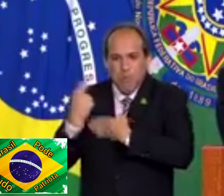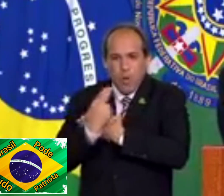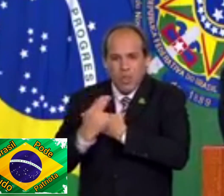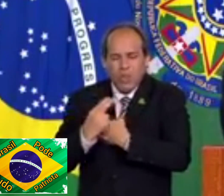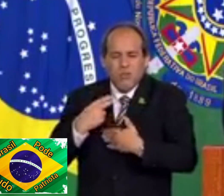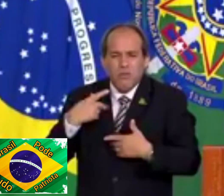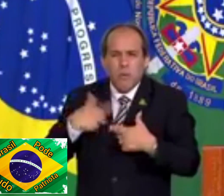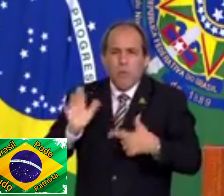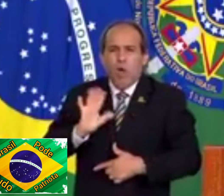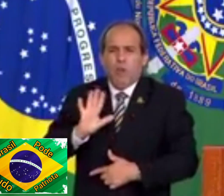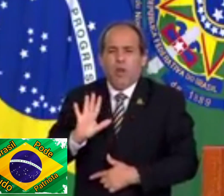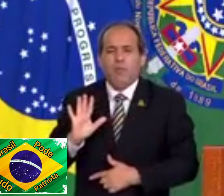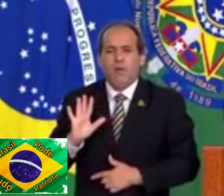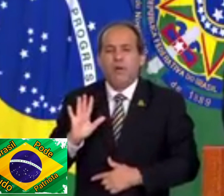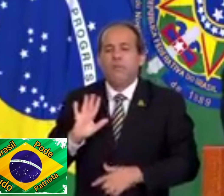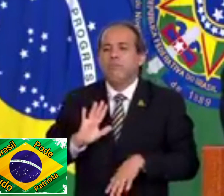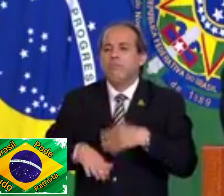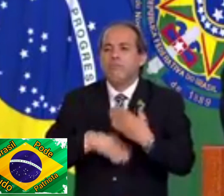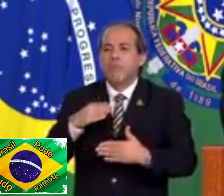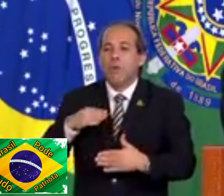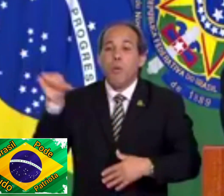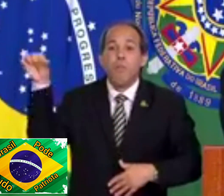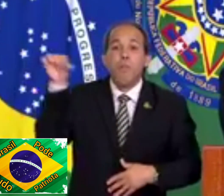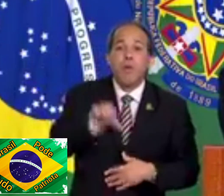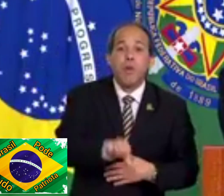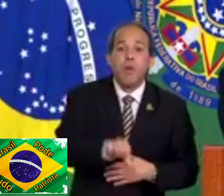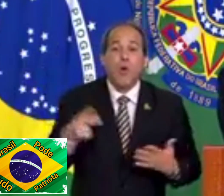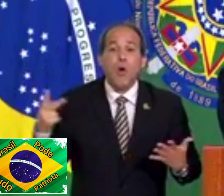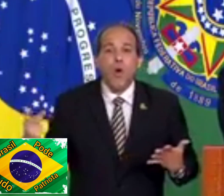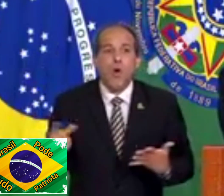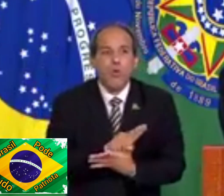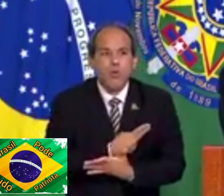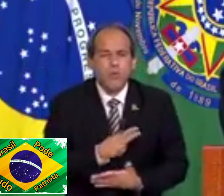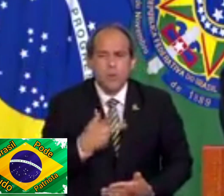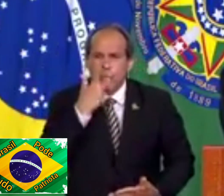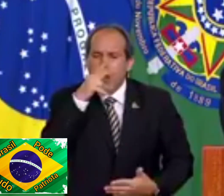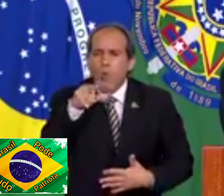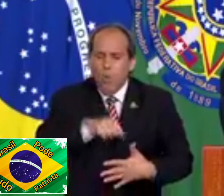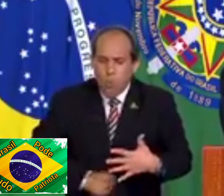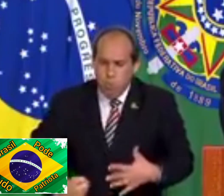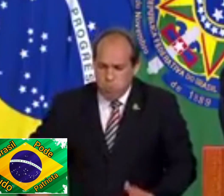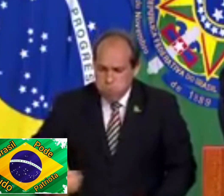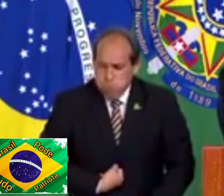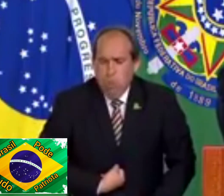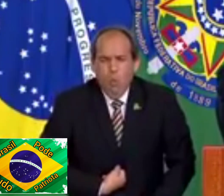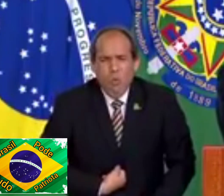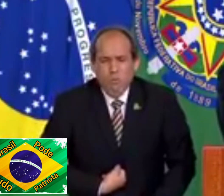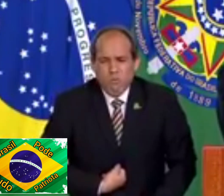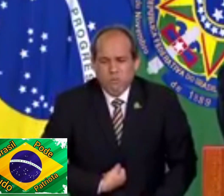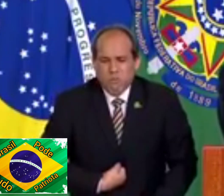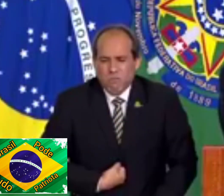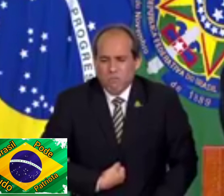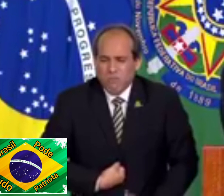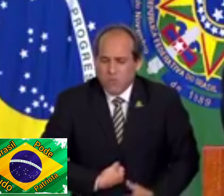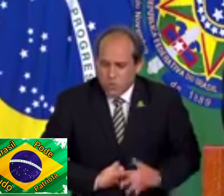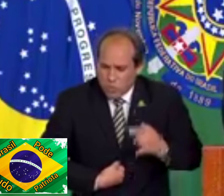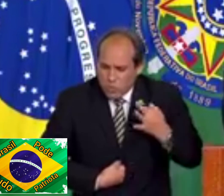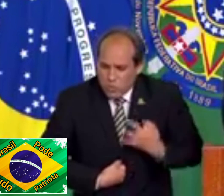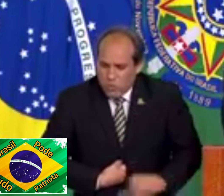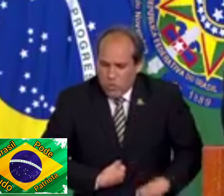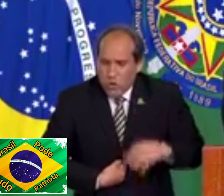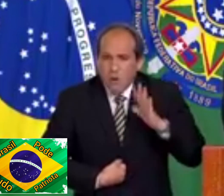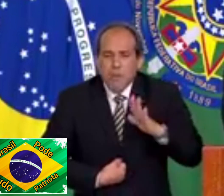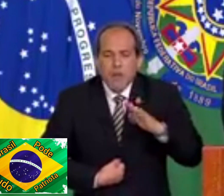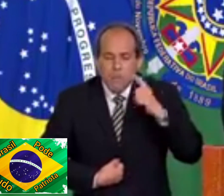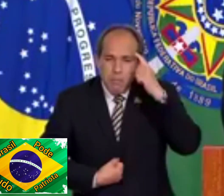O pior aconteceu. Senti um soco na boca do estômago. Jamais poderia imaginar que